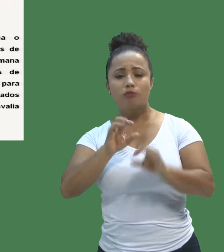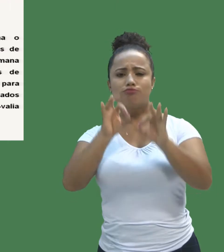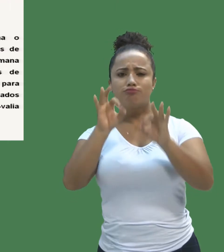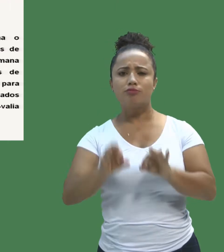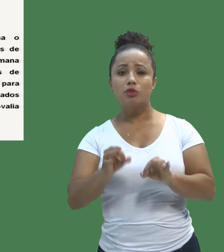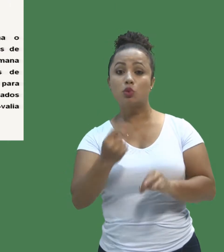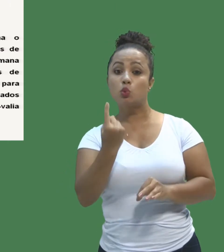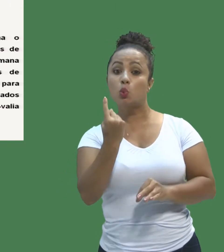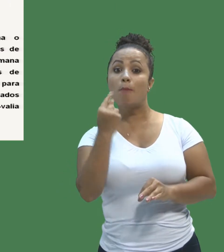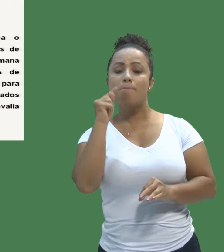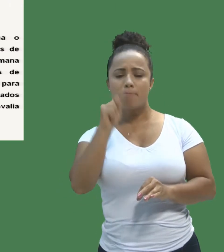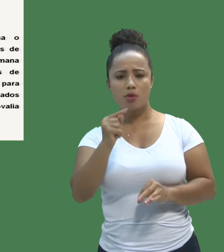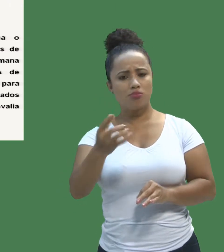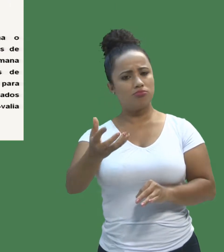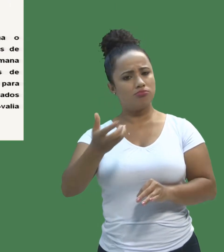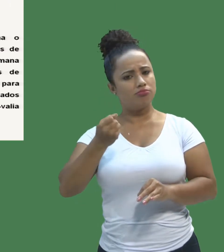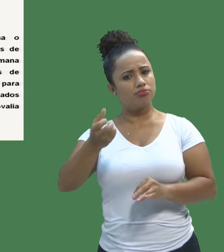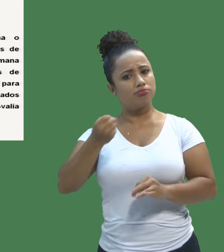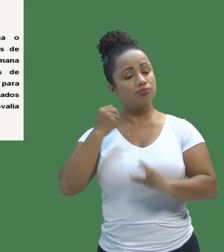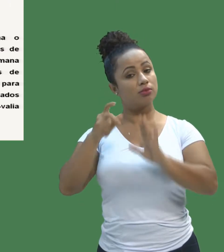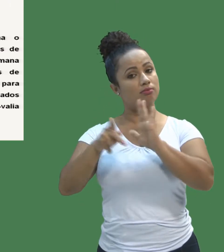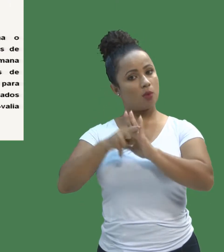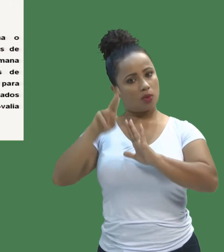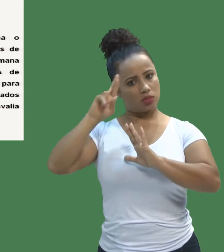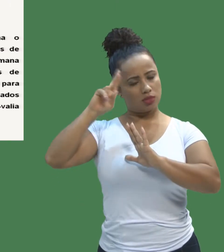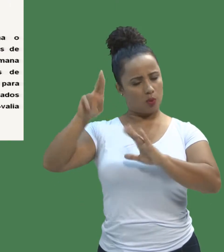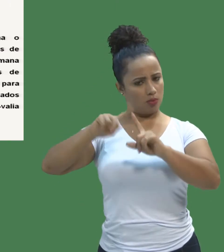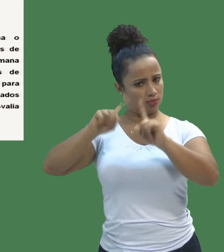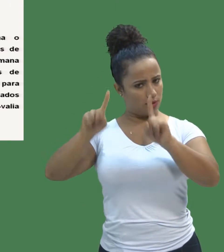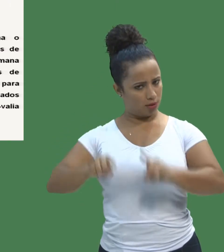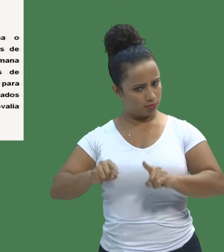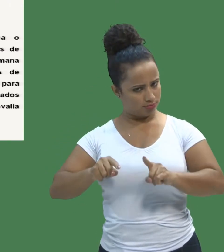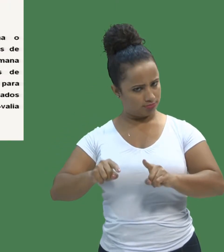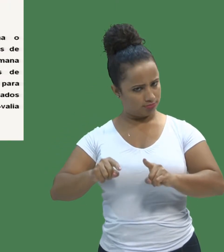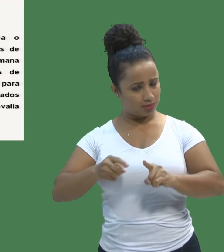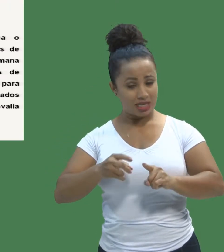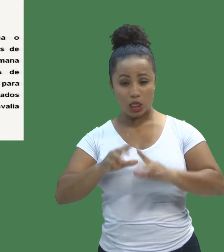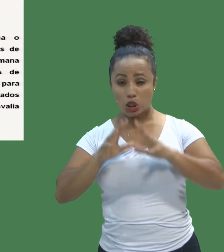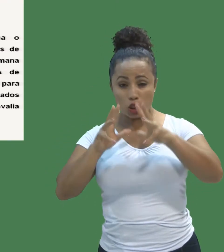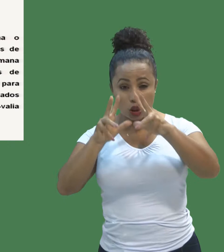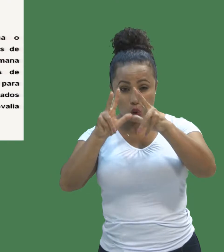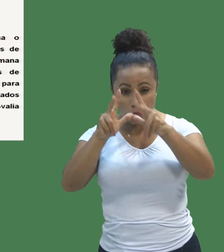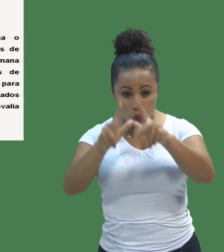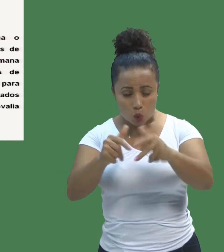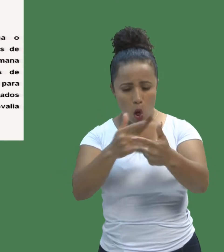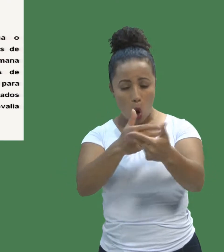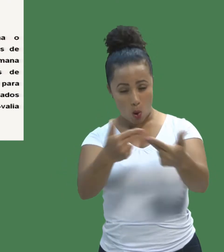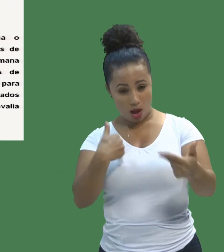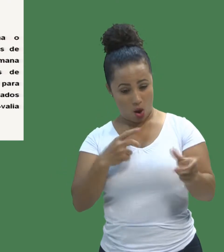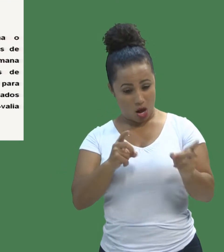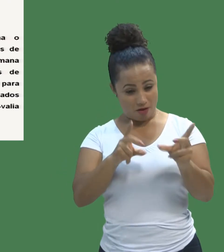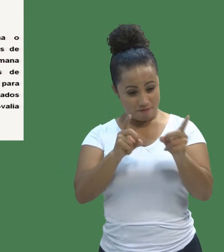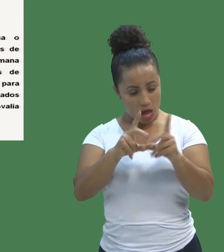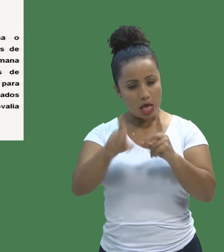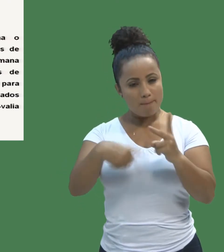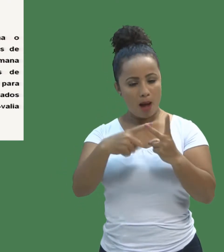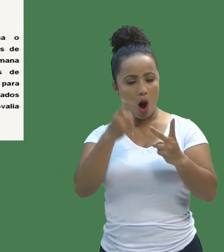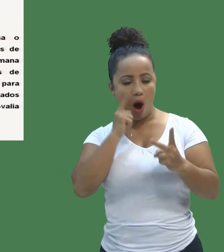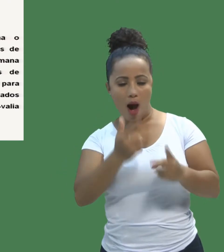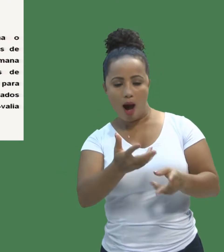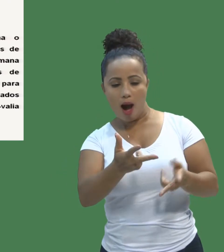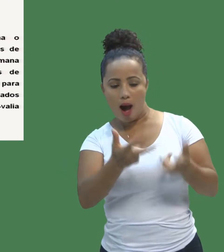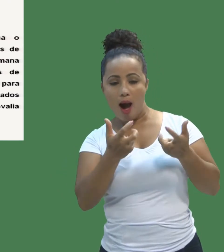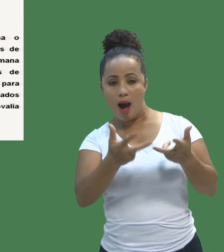exatamente R$1.000 de lucro para o dono da loja. Todas as vendas e os lucros